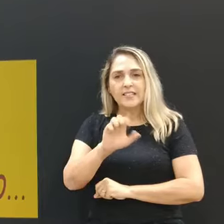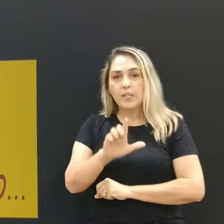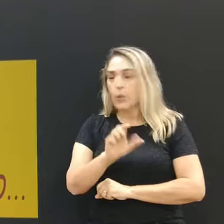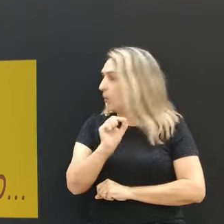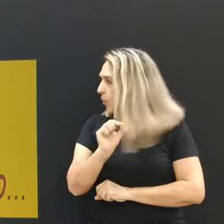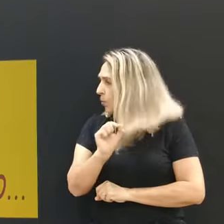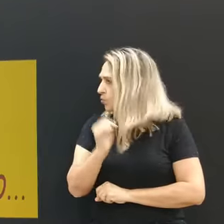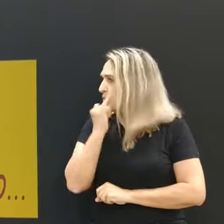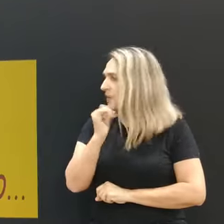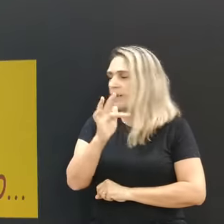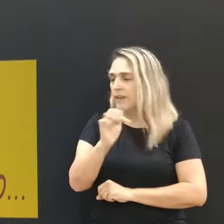Fariseu.